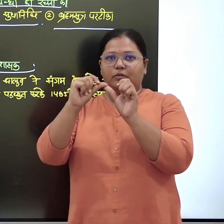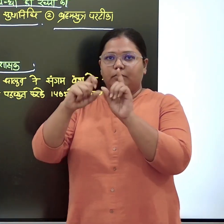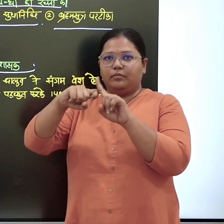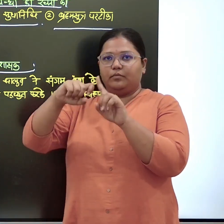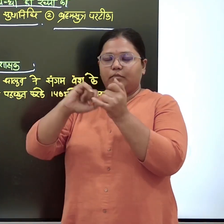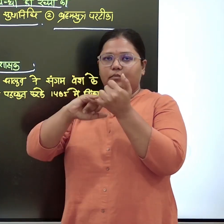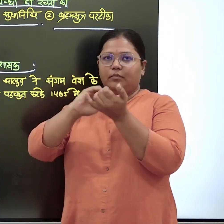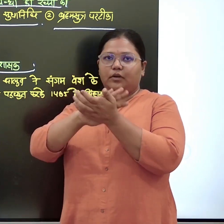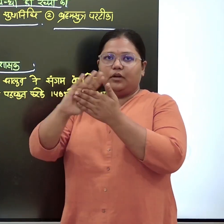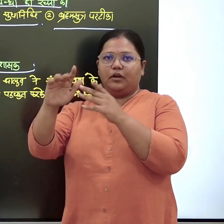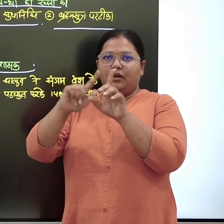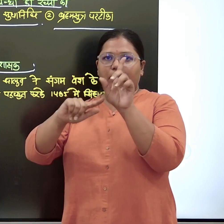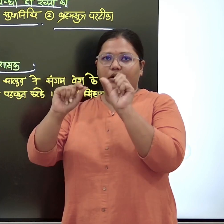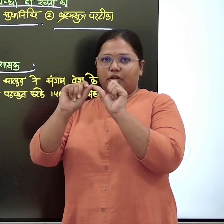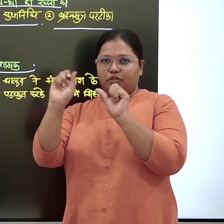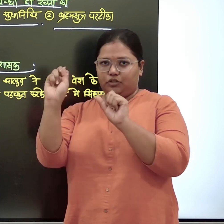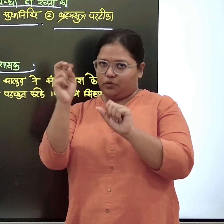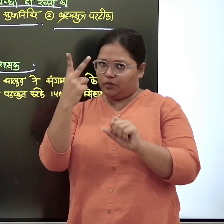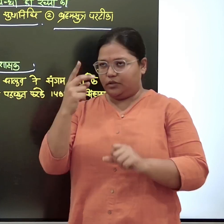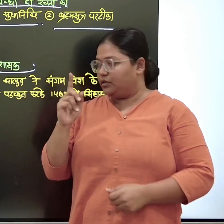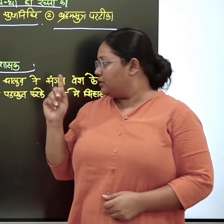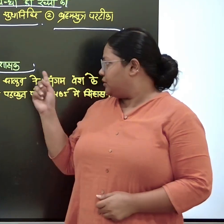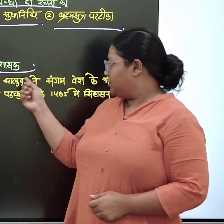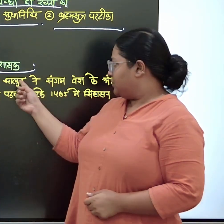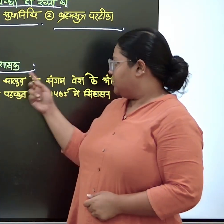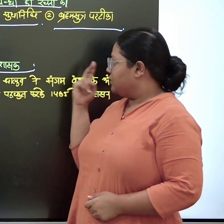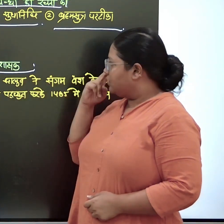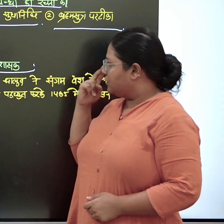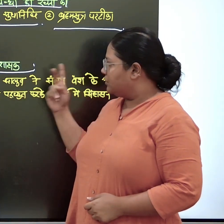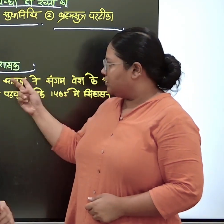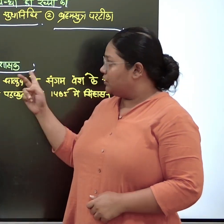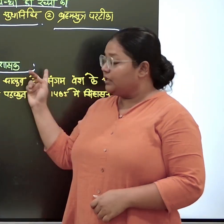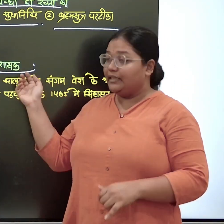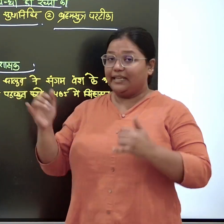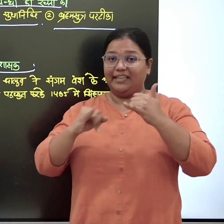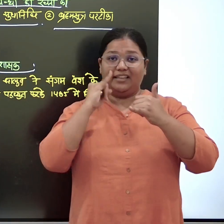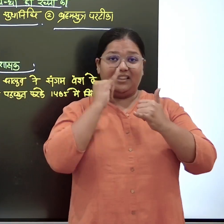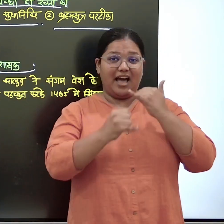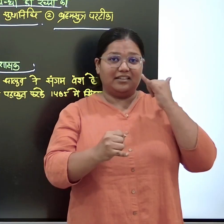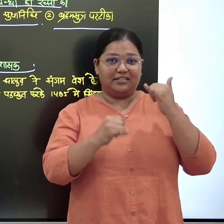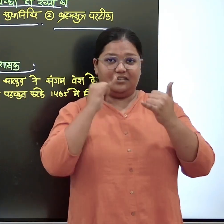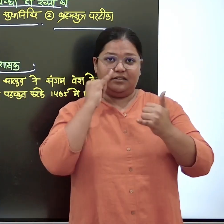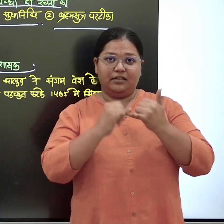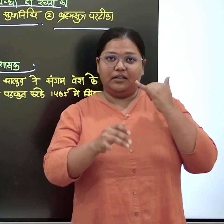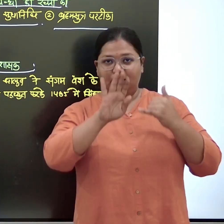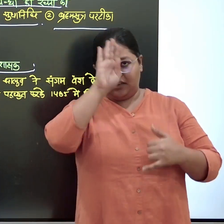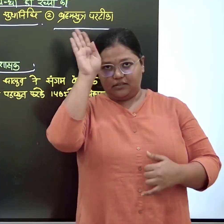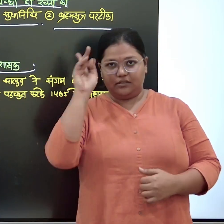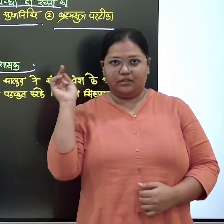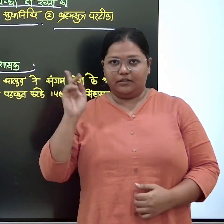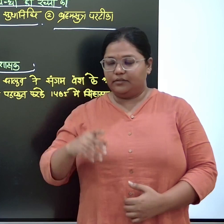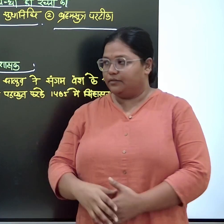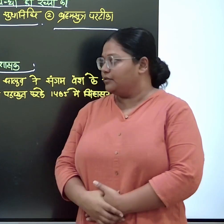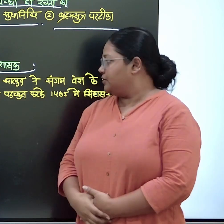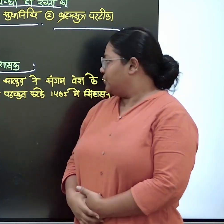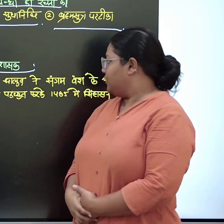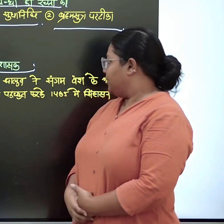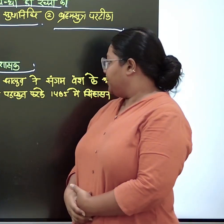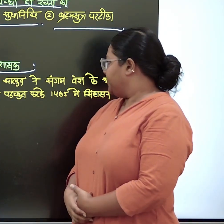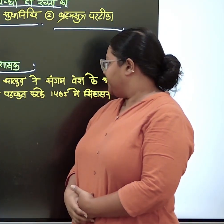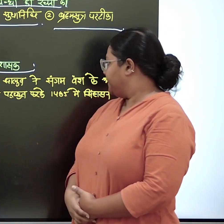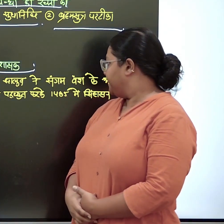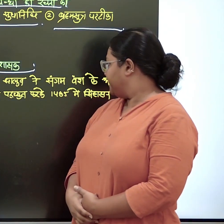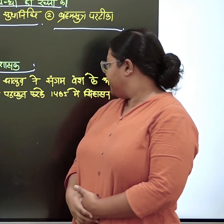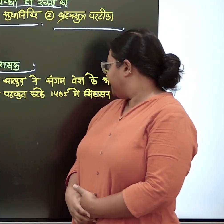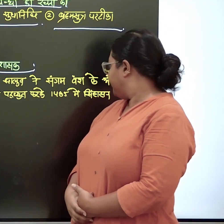वंश के बाद है सुलूव राजवंश। सुलूव, सामे छुटू की मात्रा सू, लामे छुटू की मात्रा